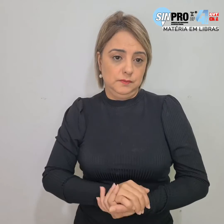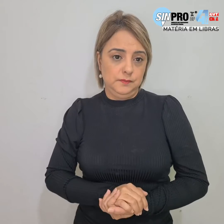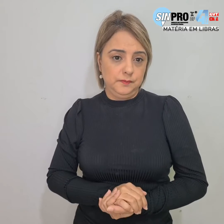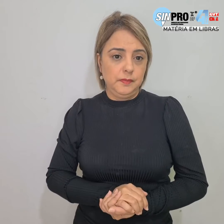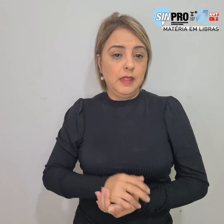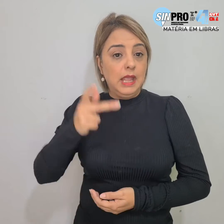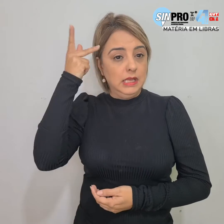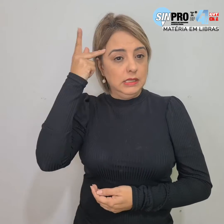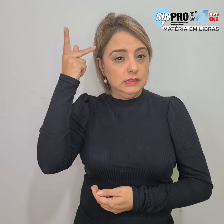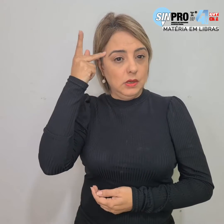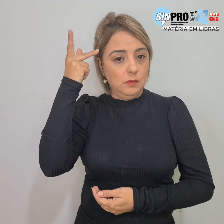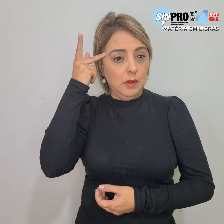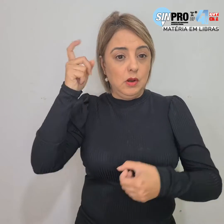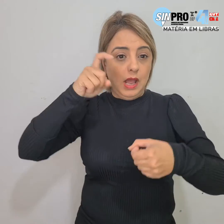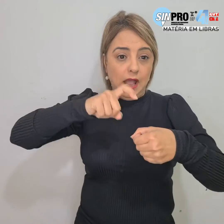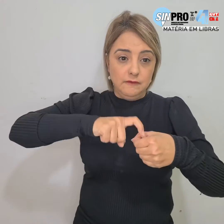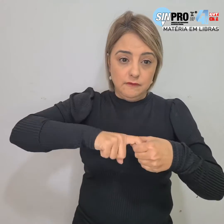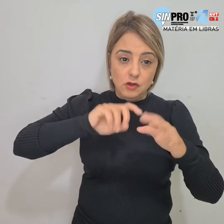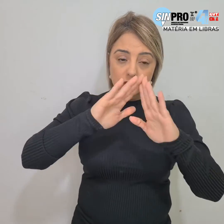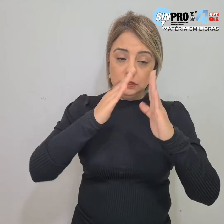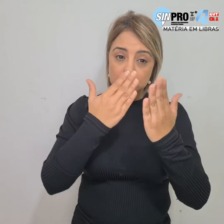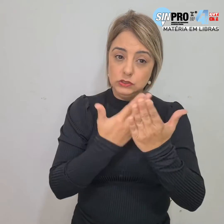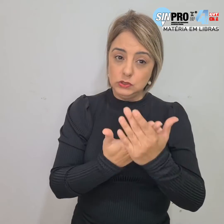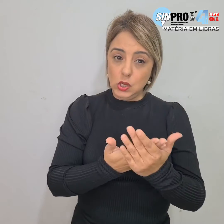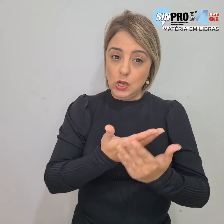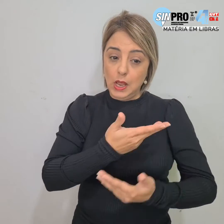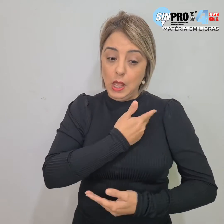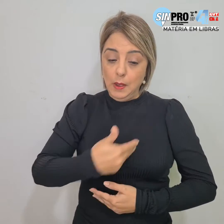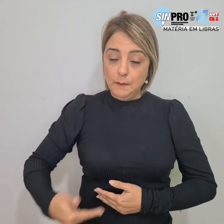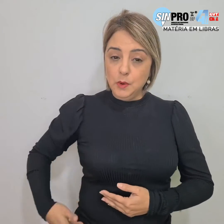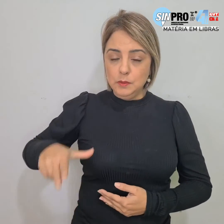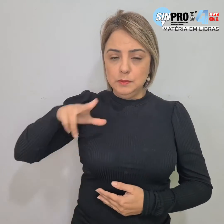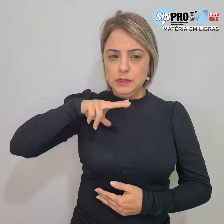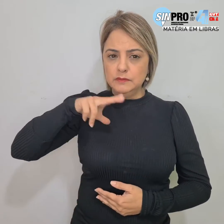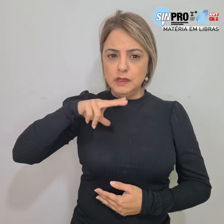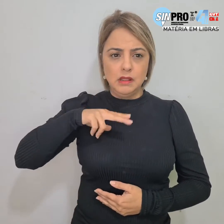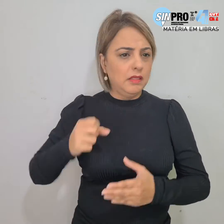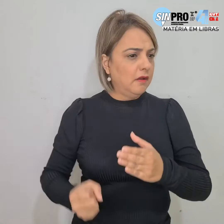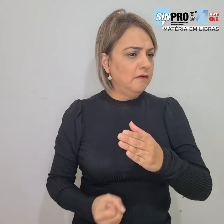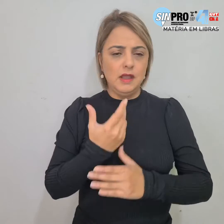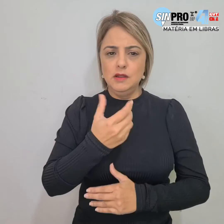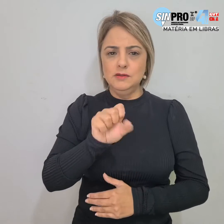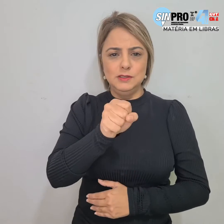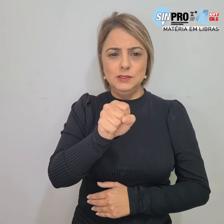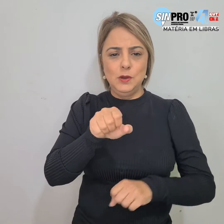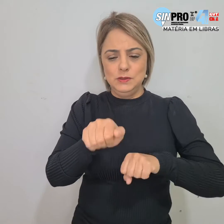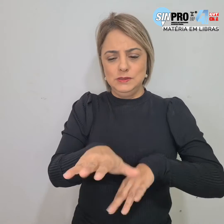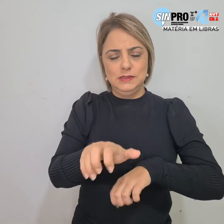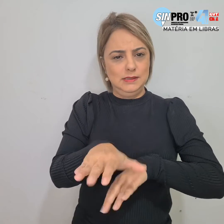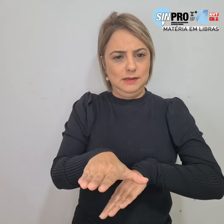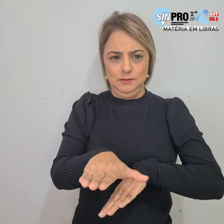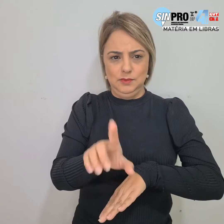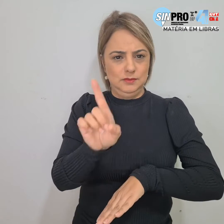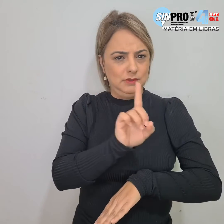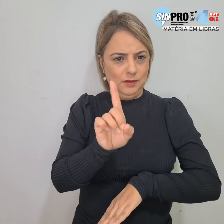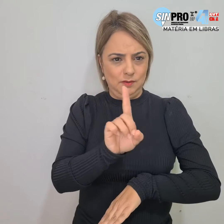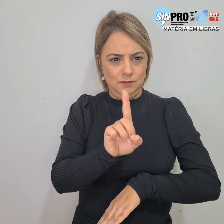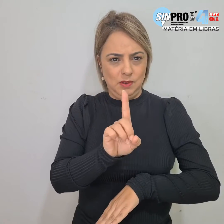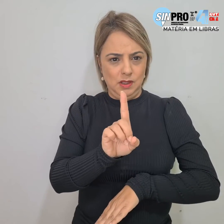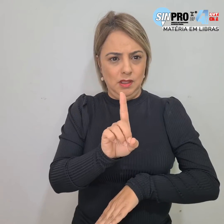a retomada das escolas públicas e privadas não deve mais acontecer no dia 8 de setembro, conforme anunciado anteriormente